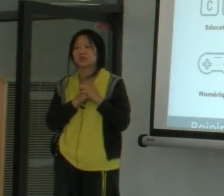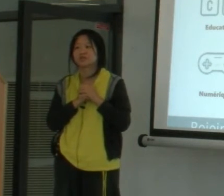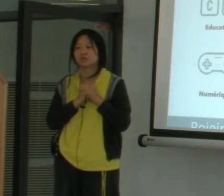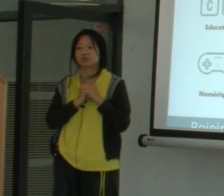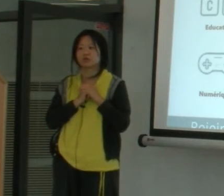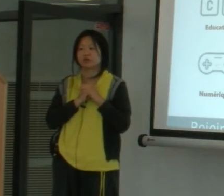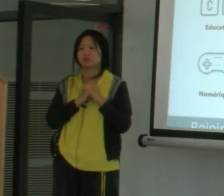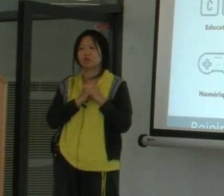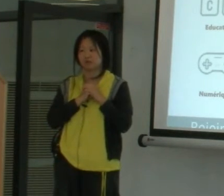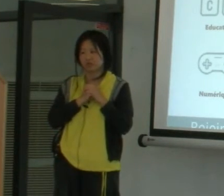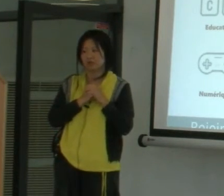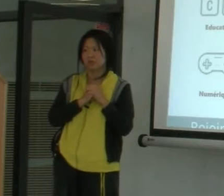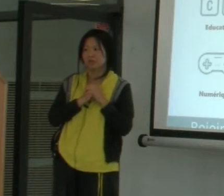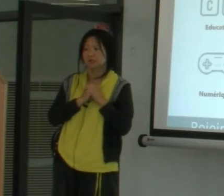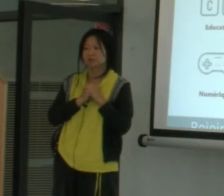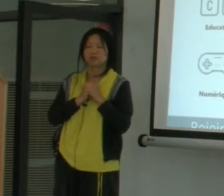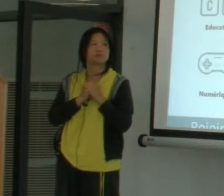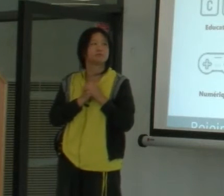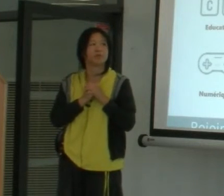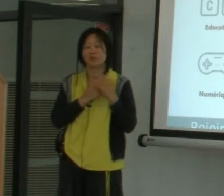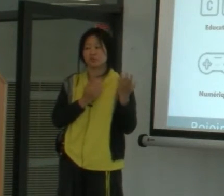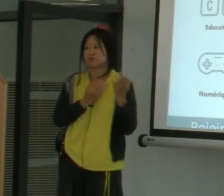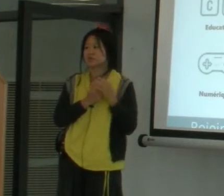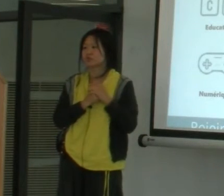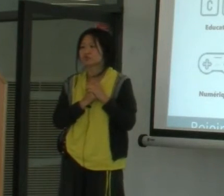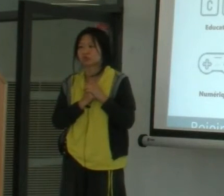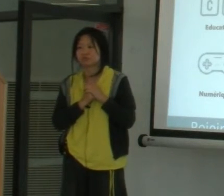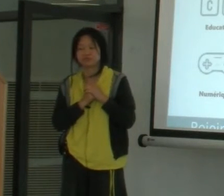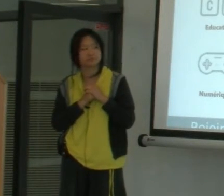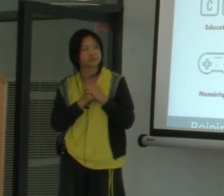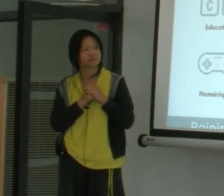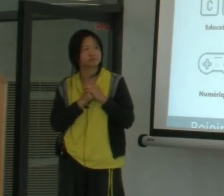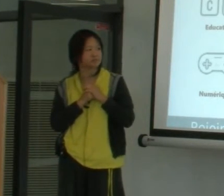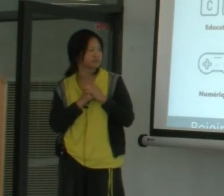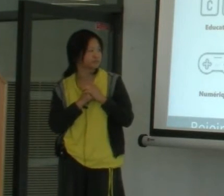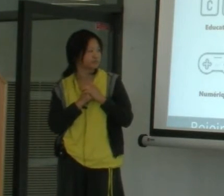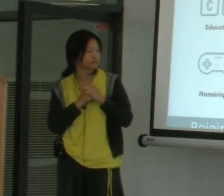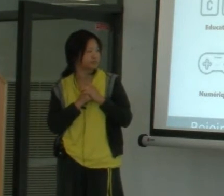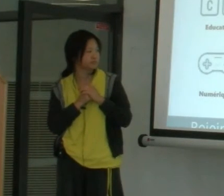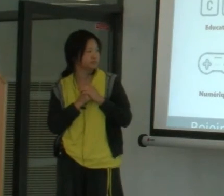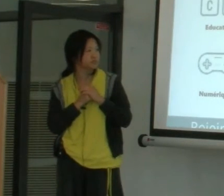jeux éducatifs pour enfants entendants, mais pas pour les enfants sourds.